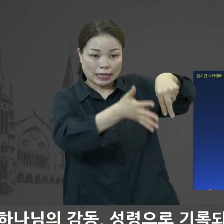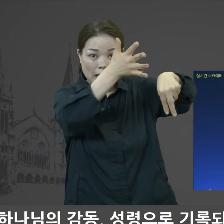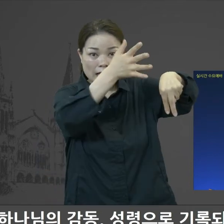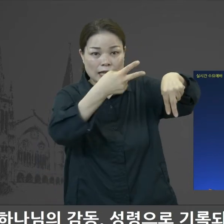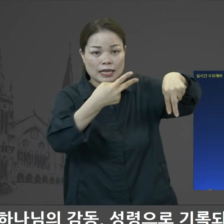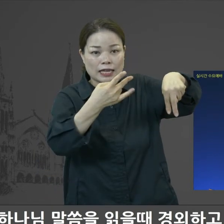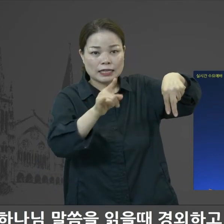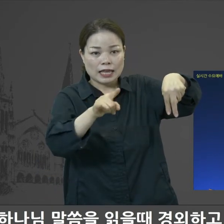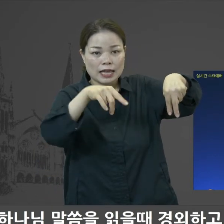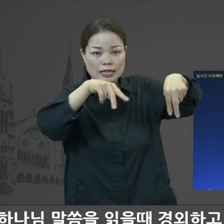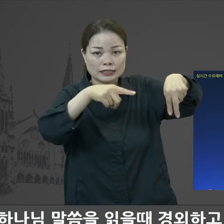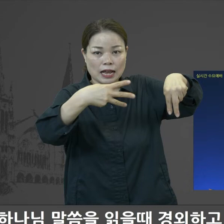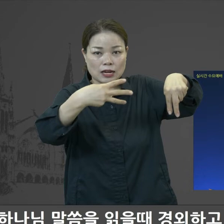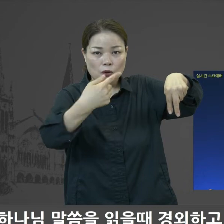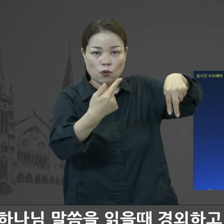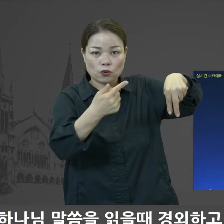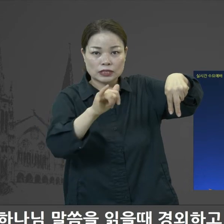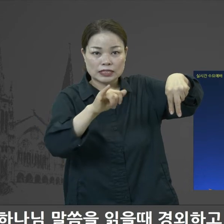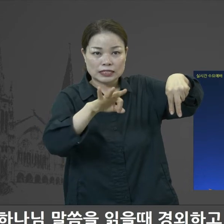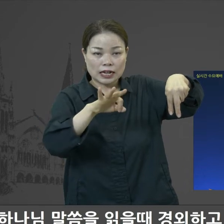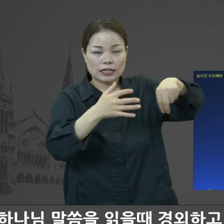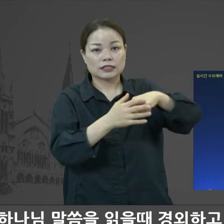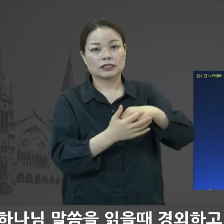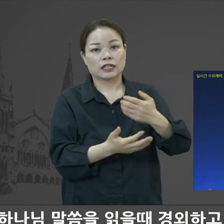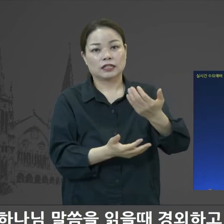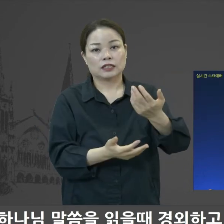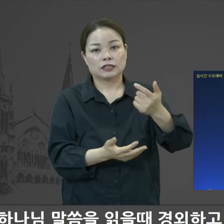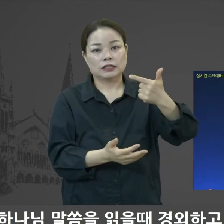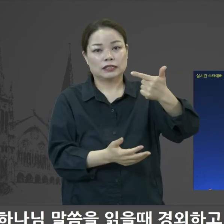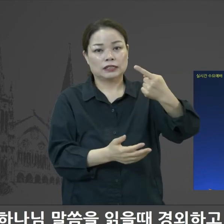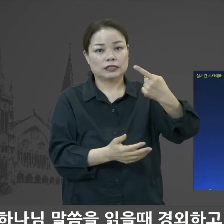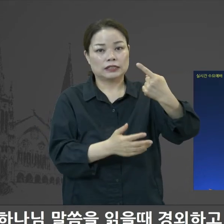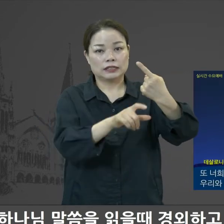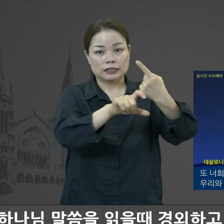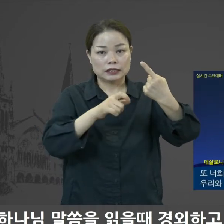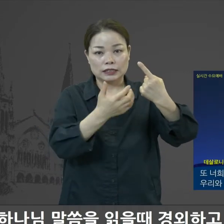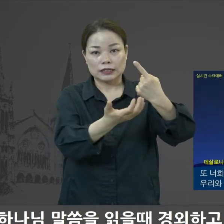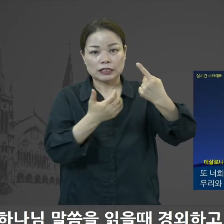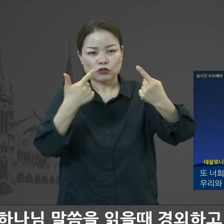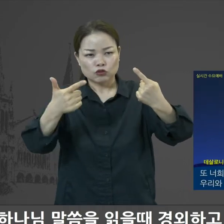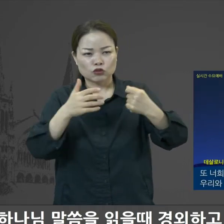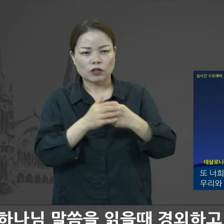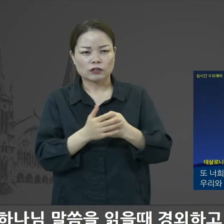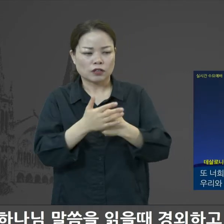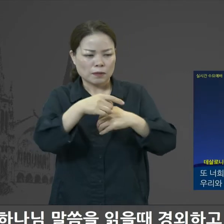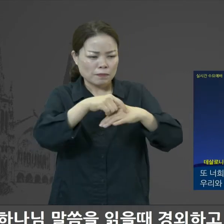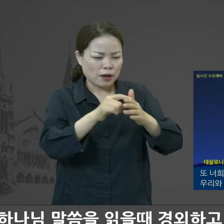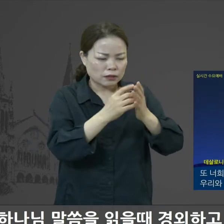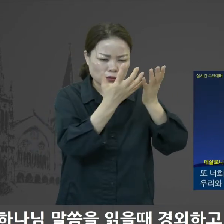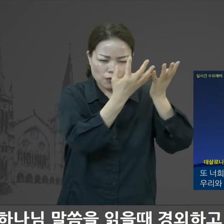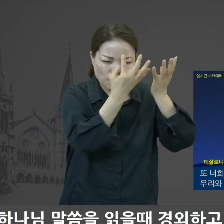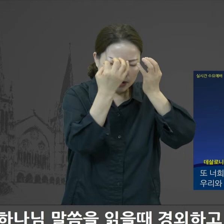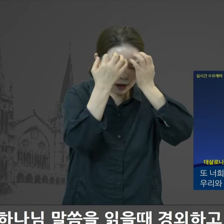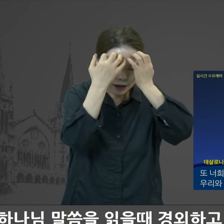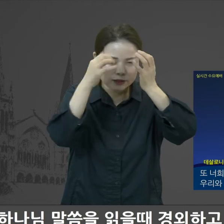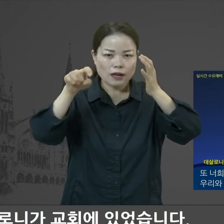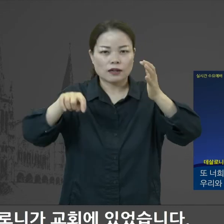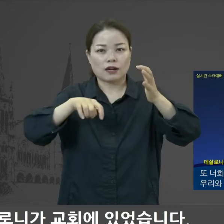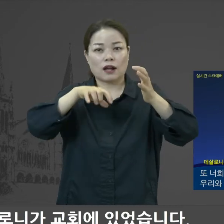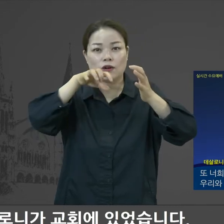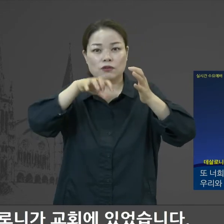있었습니다. 데살로니가 전서 1장 6절의 말씀을 제가 읽어드리겠습니다. 또 너희는 많은 환난